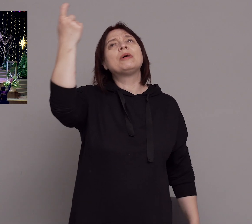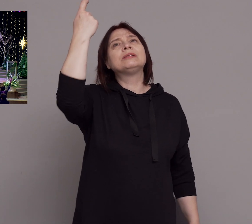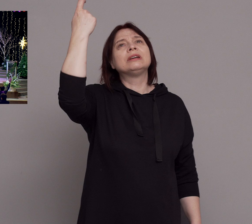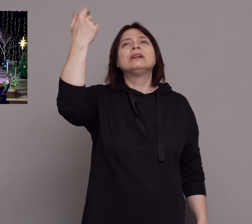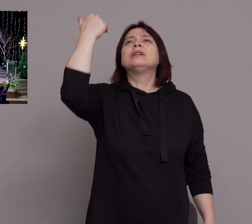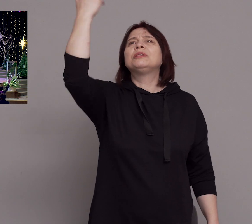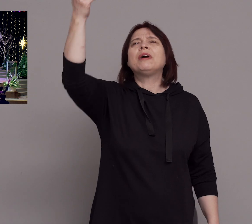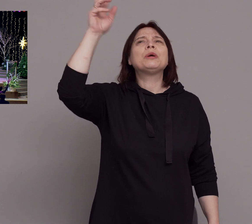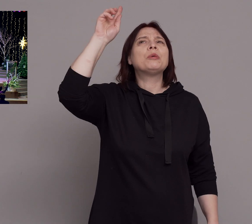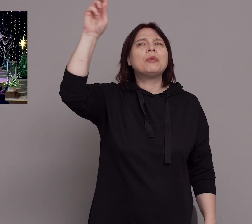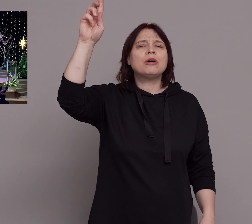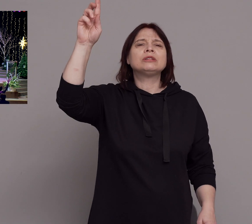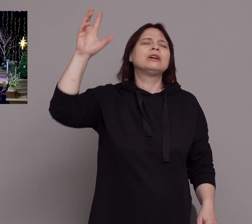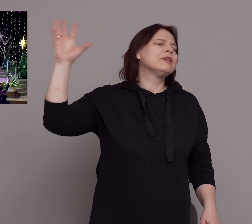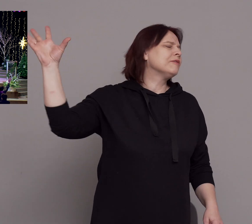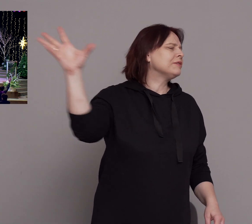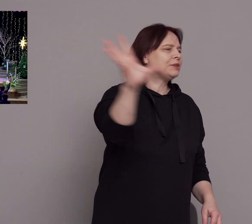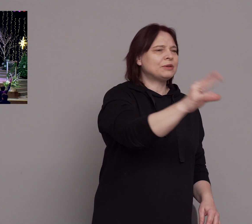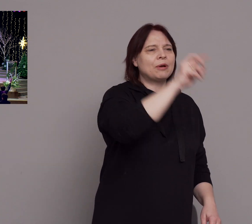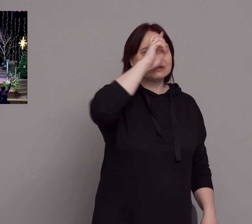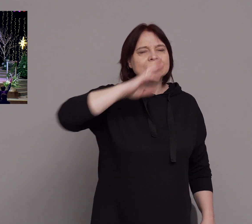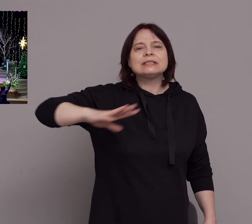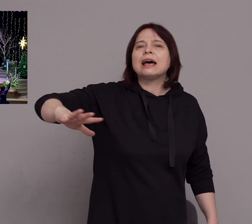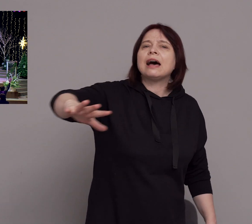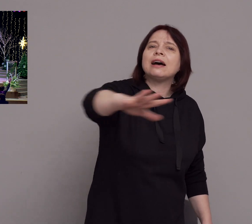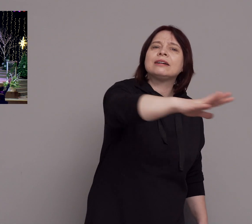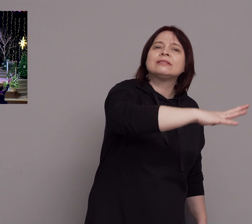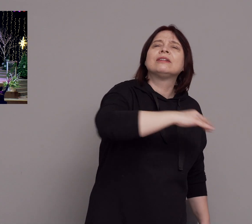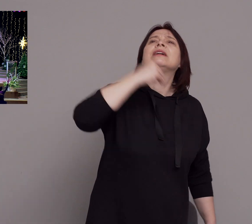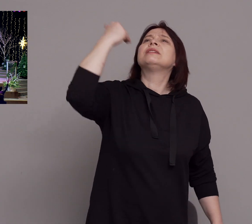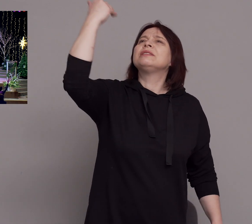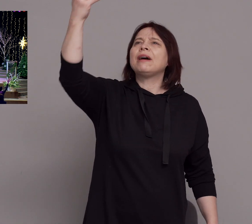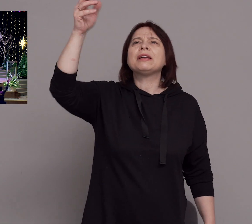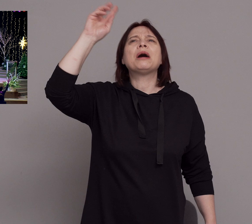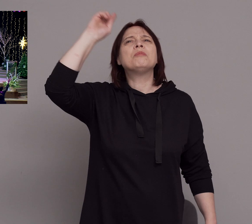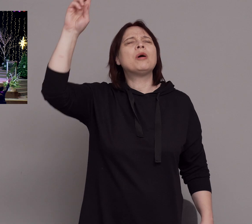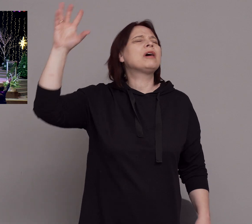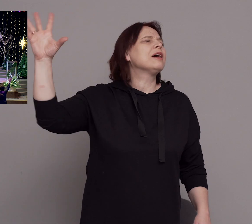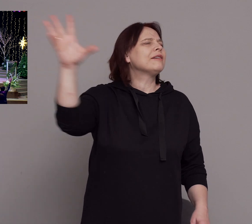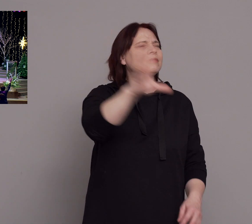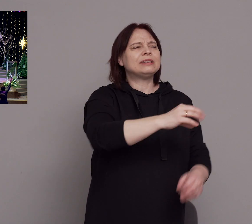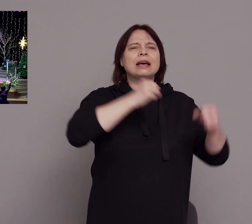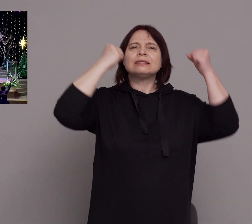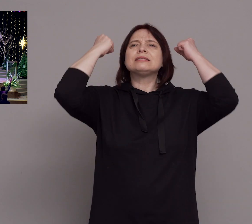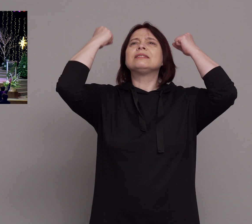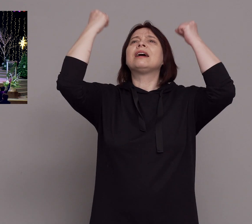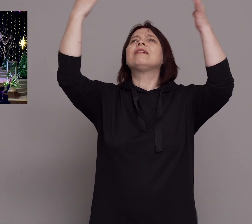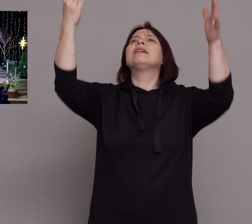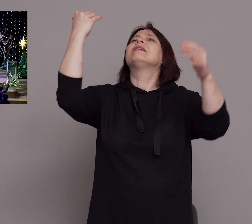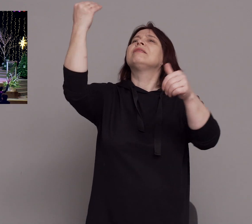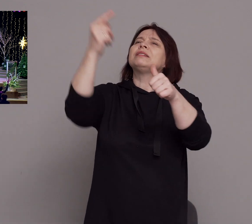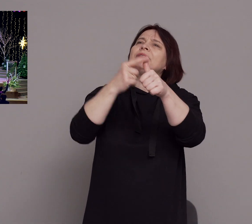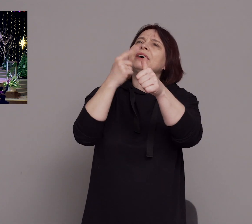Господь. Твое Бог все царство, Твоя Бог вся слава,